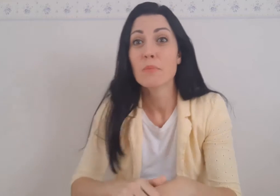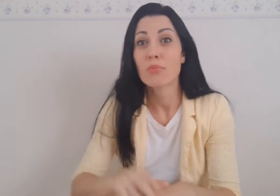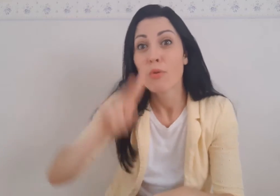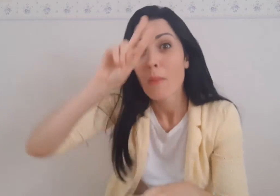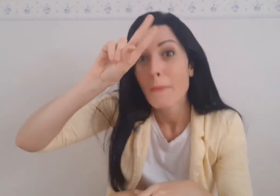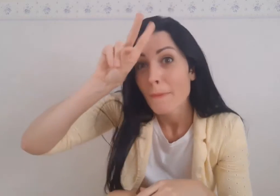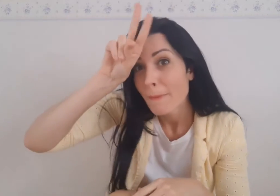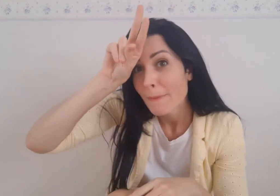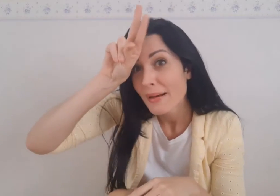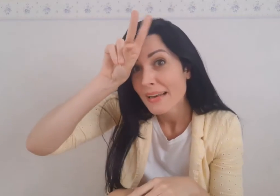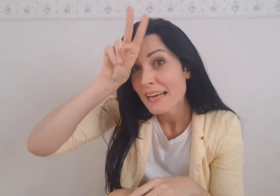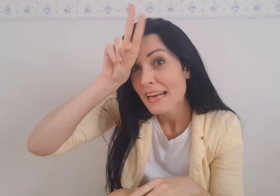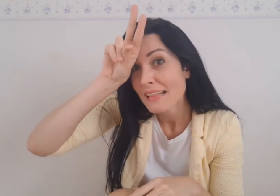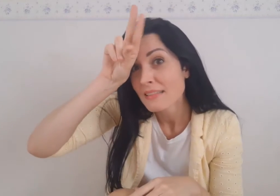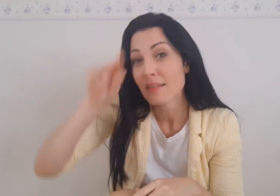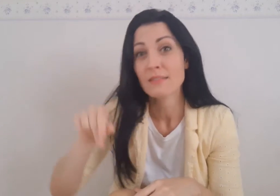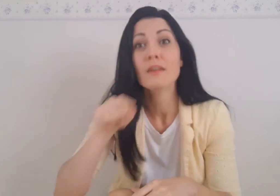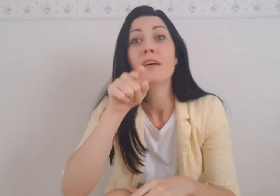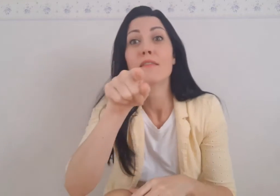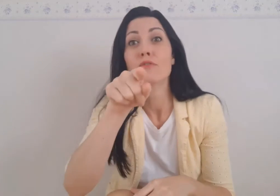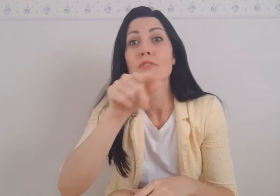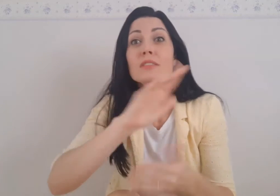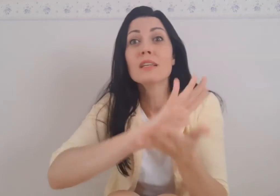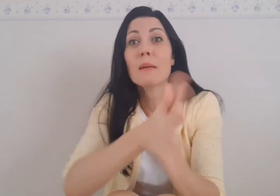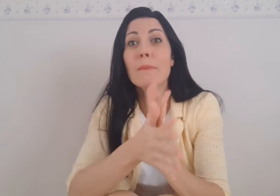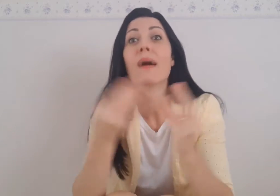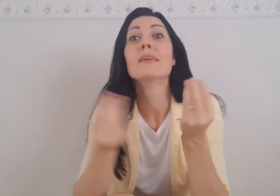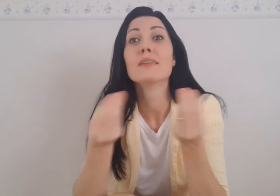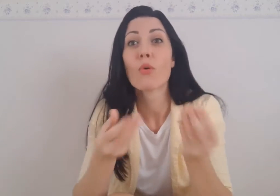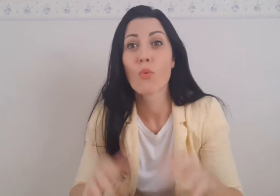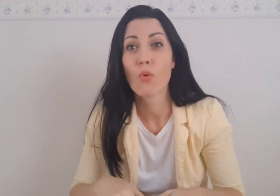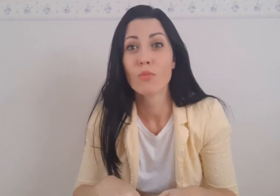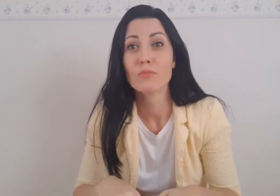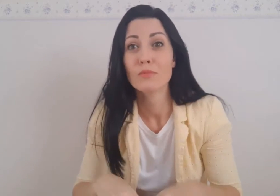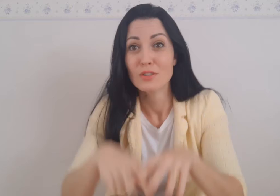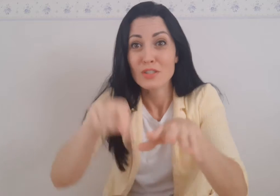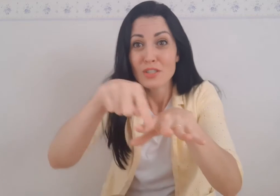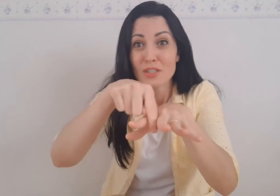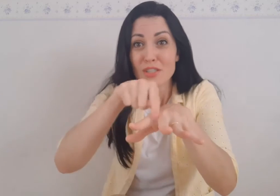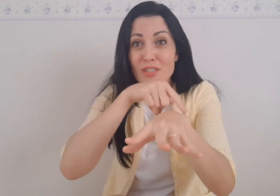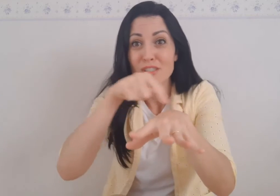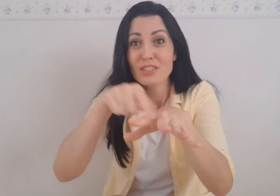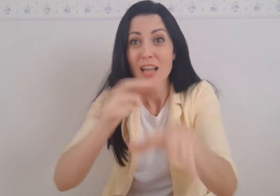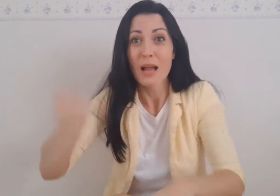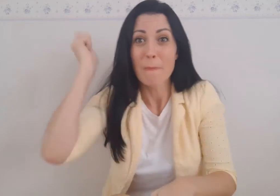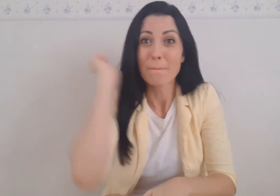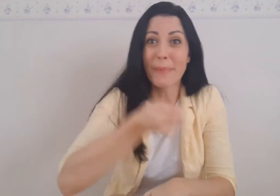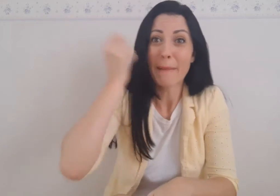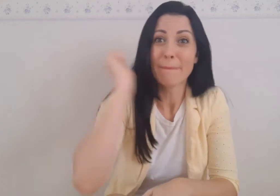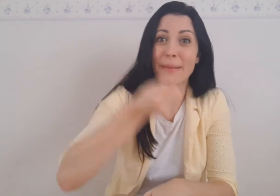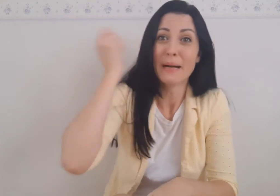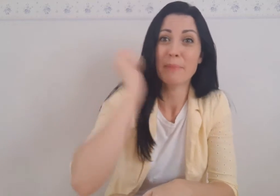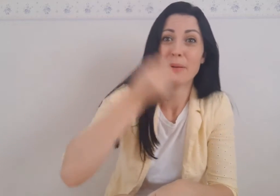Por exemplo, uma barata. Você mata como? Com o chinelo.